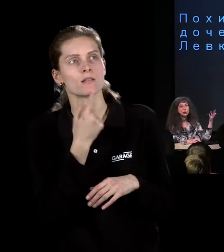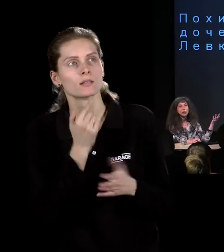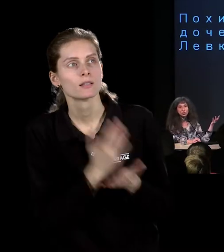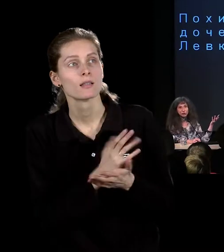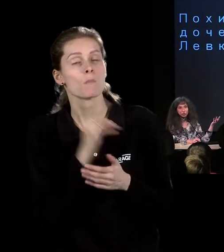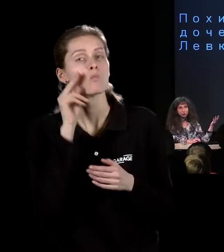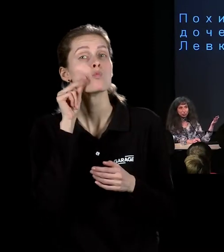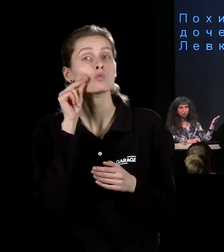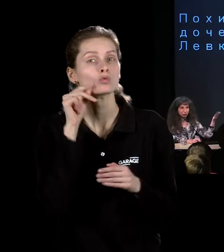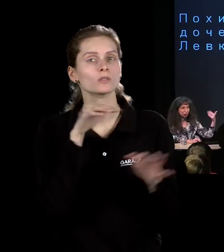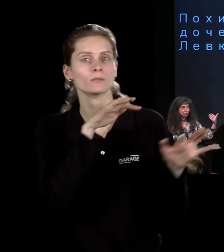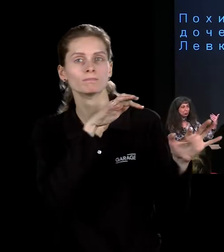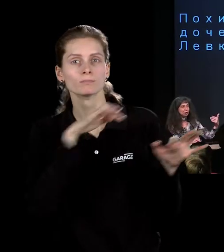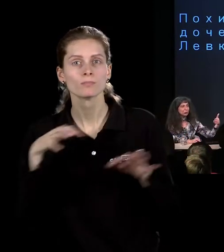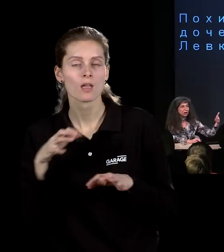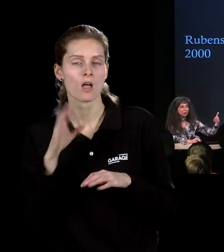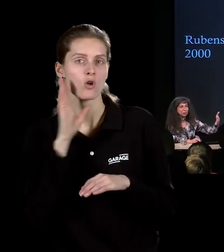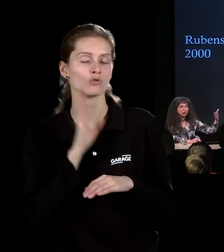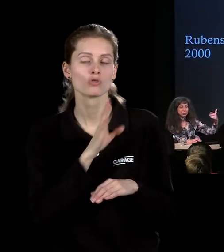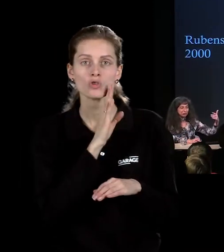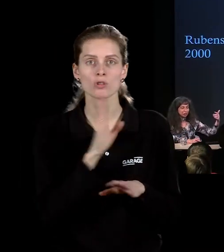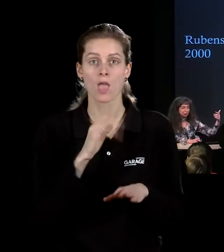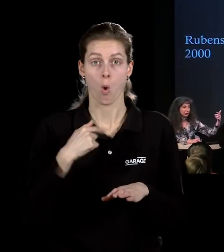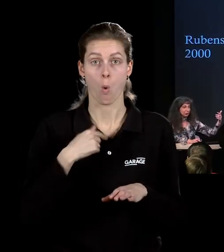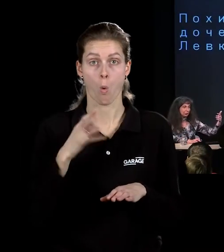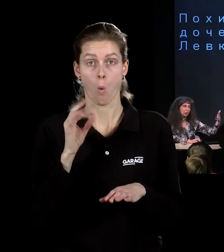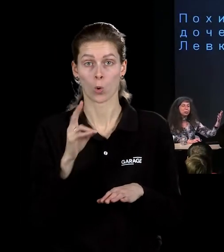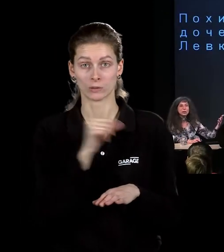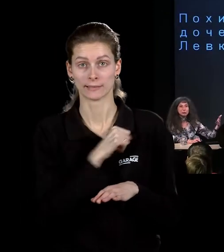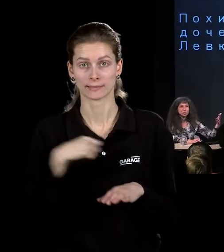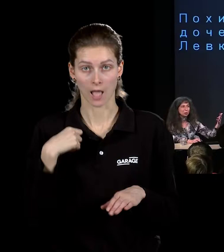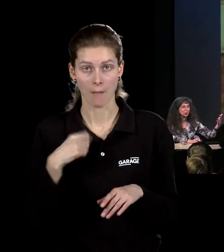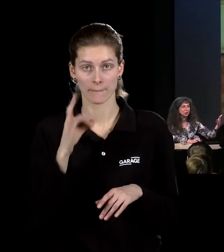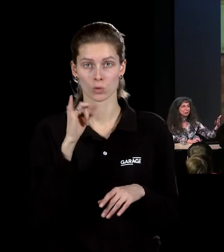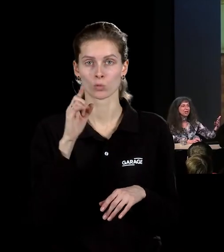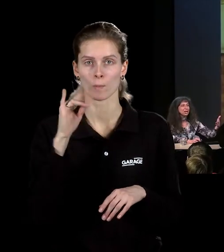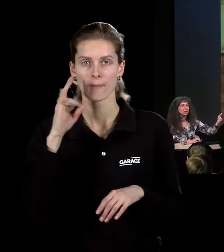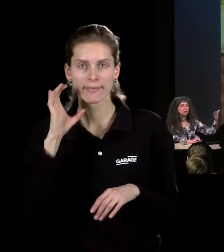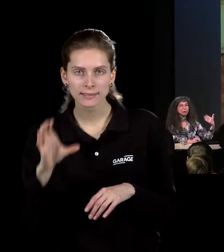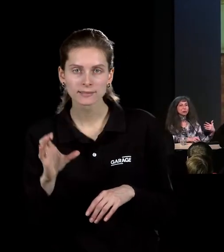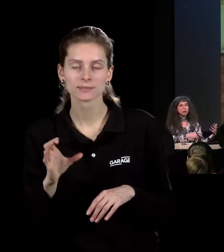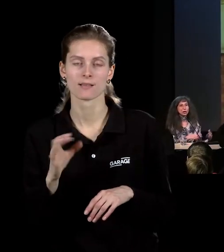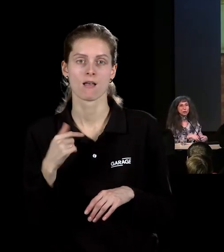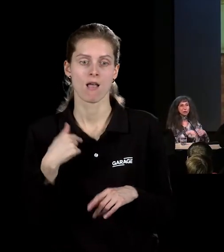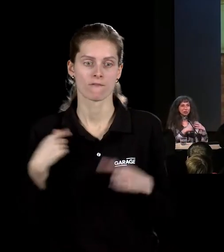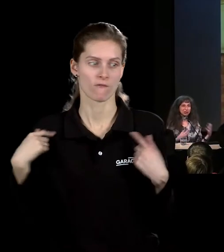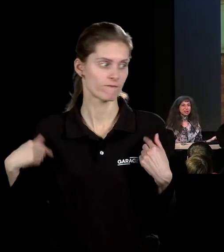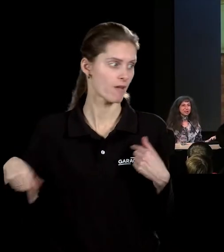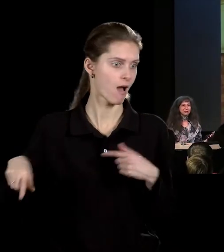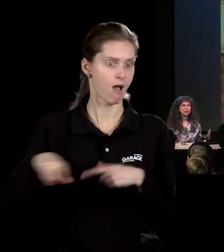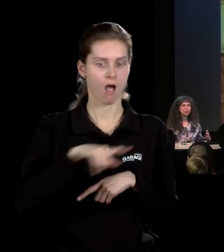мужчина похищает здесь эту самую женскую фигуру, а он сам как бы оказывался вот этим Рубенсом, художником, которого